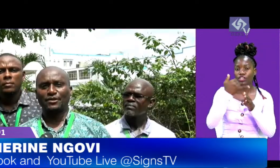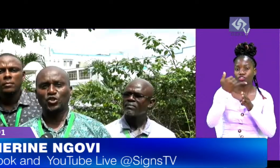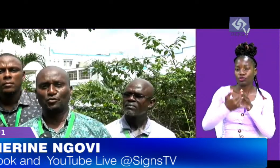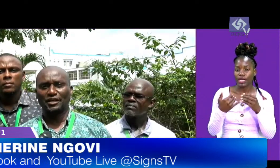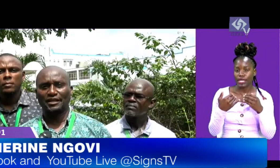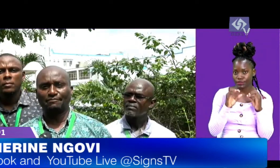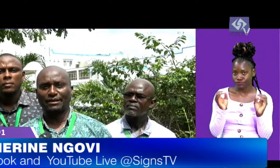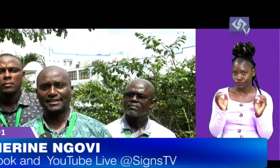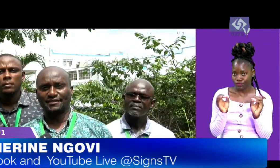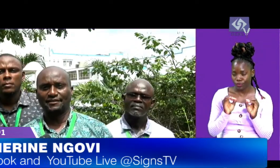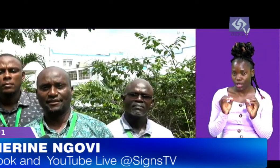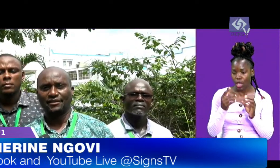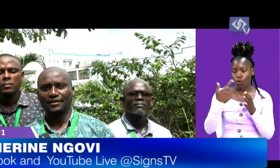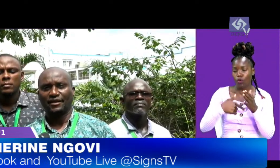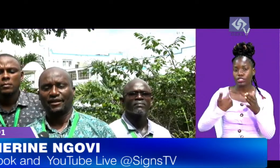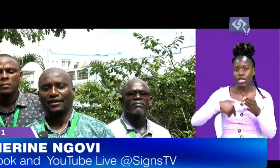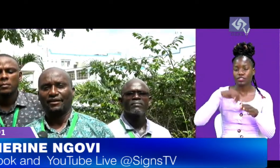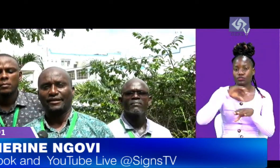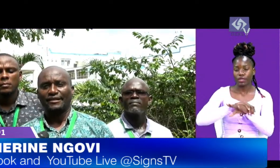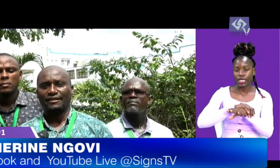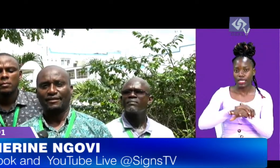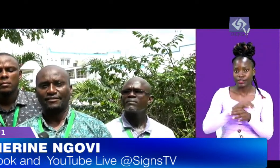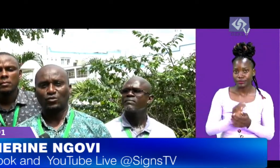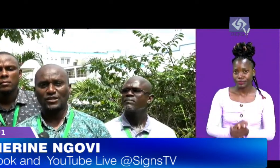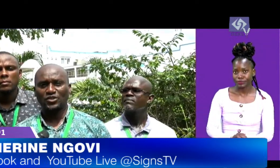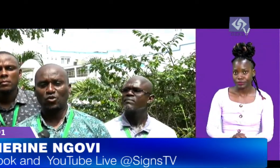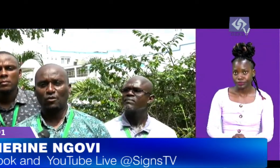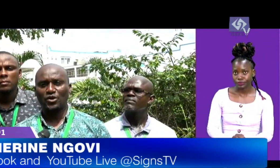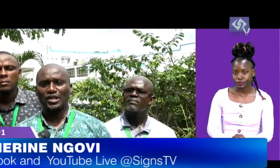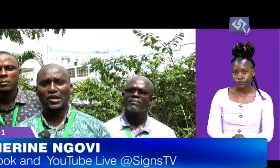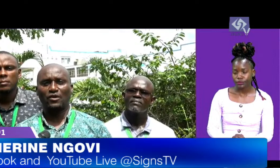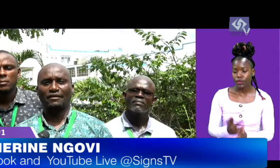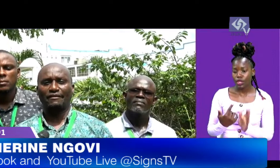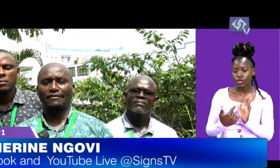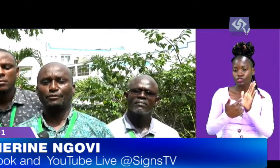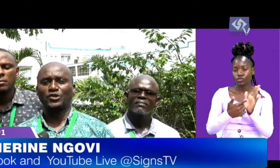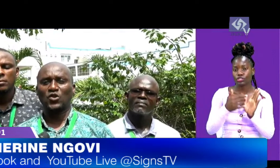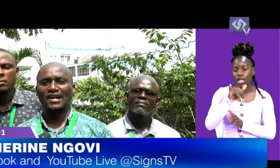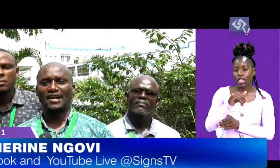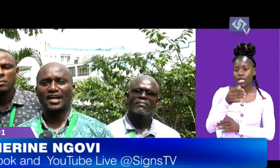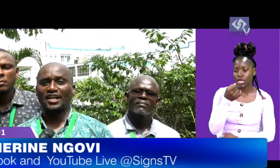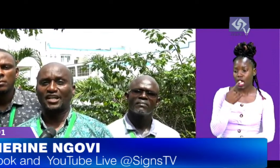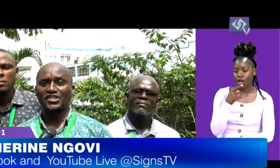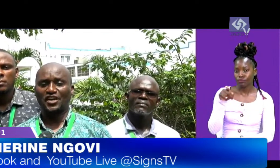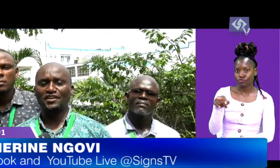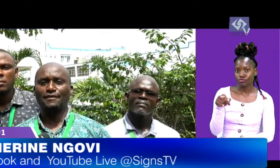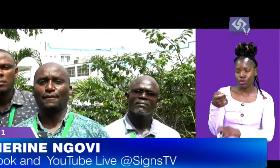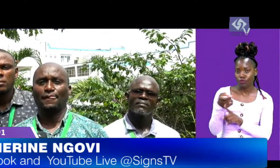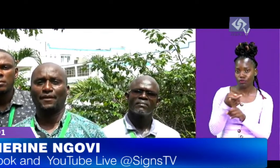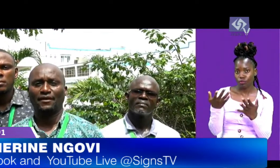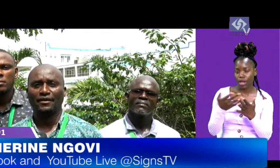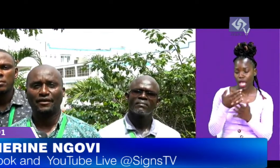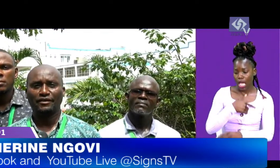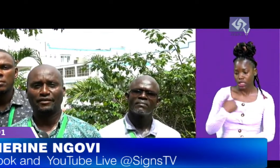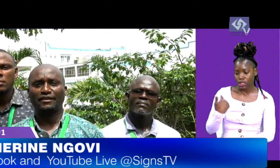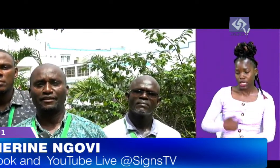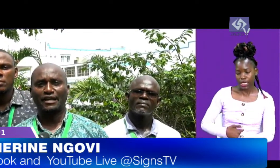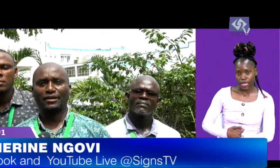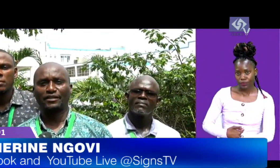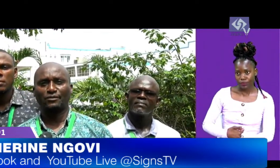ambazo tumepata zilikuwa zinaonyesha kwamba hiyo dawa imetoka China na iliingia hapa Kenya